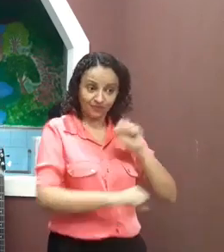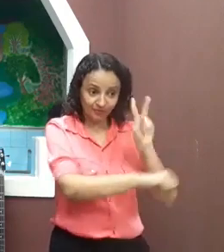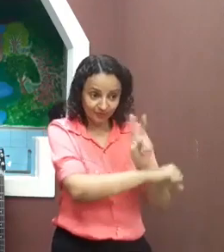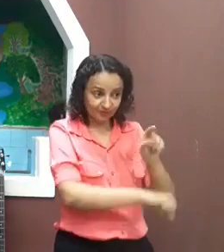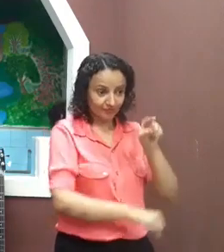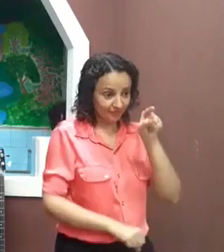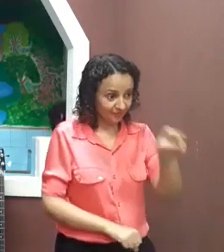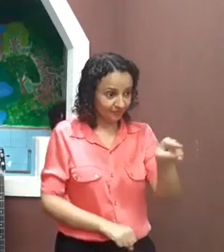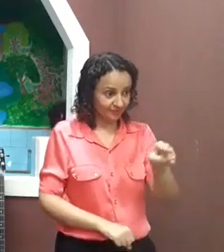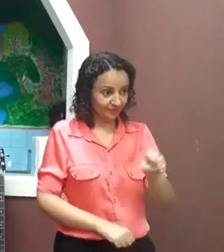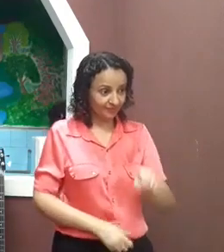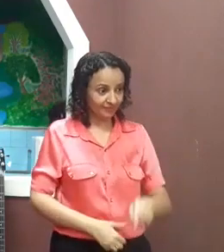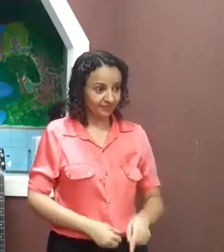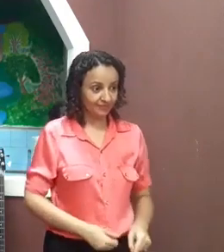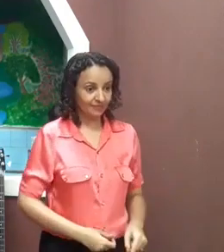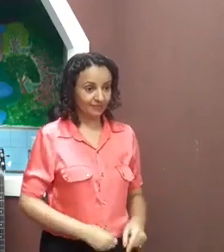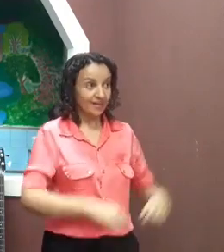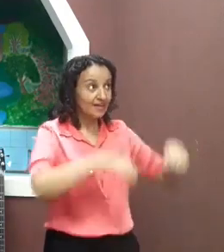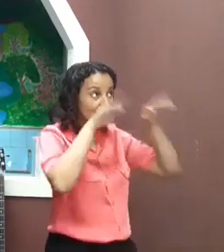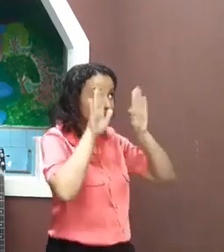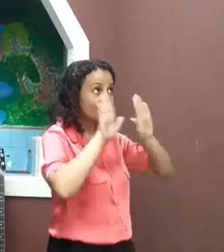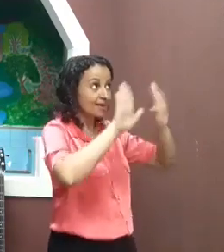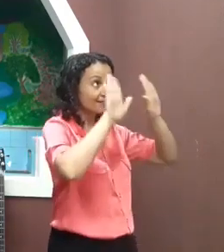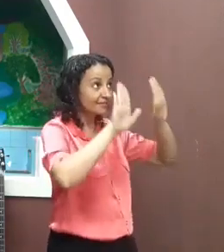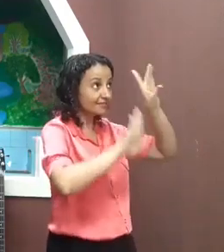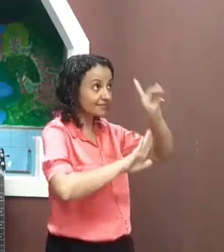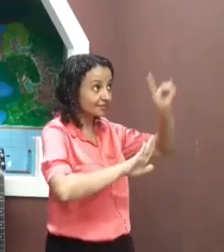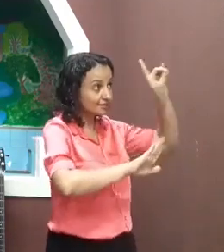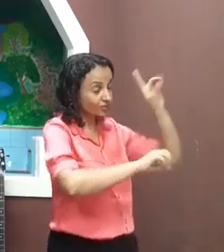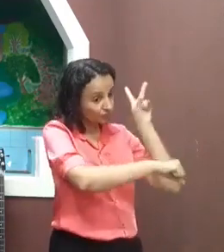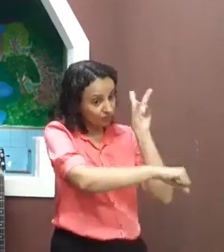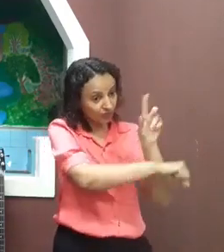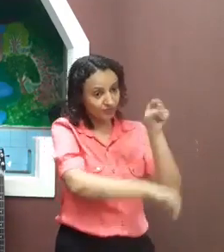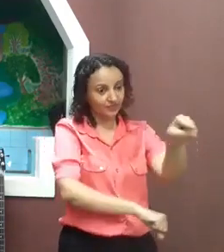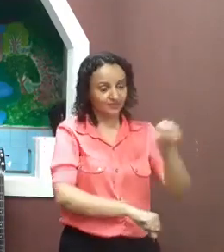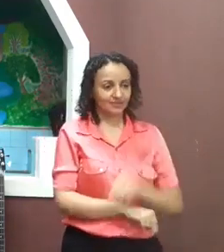proteção, há graça de Deus.